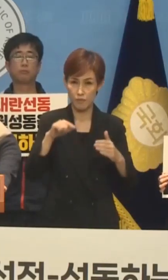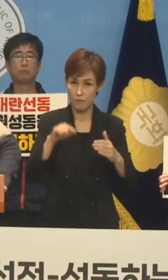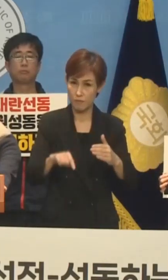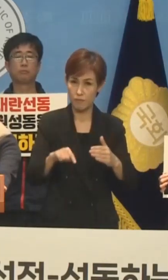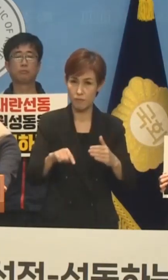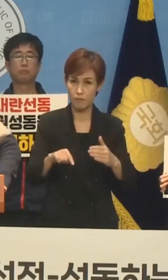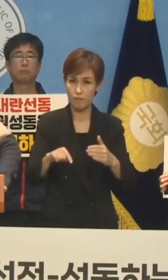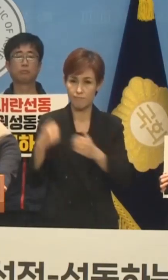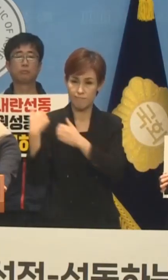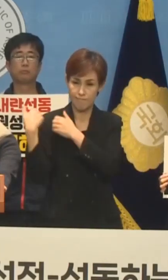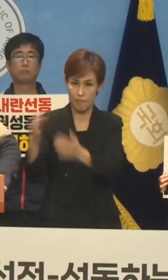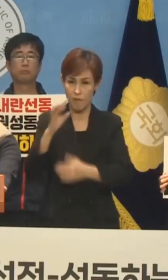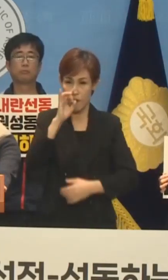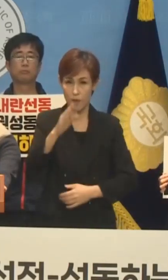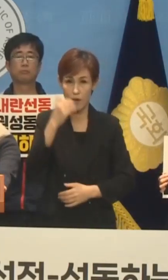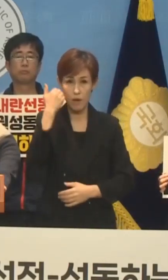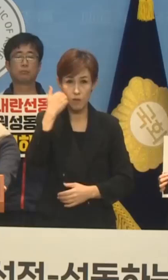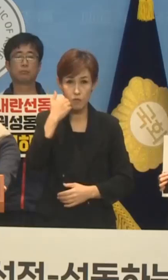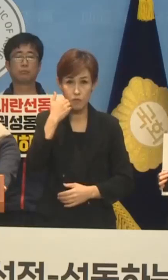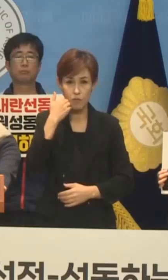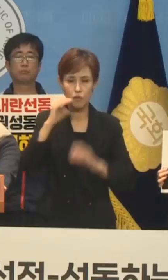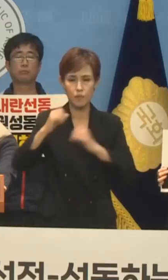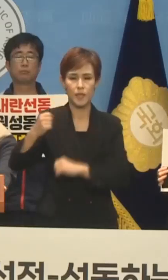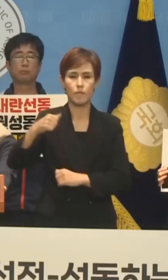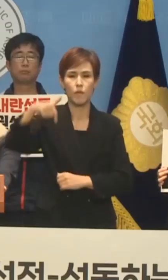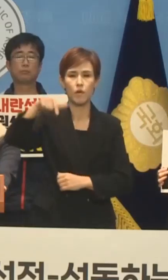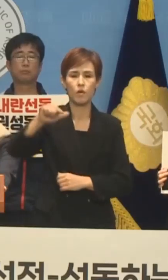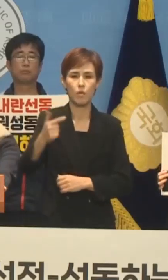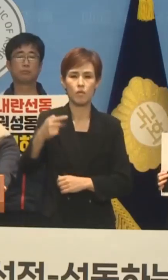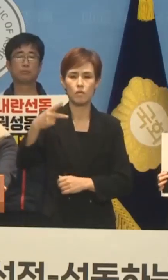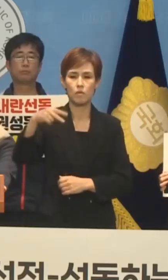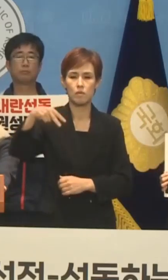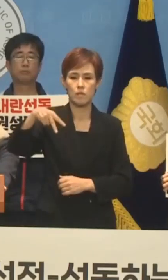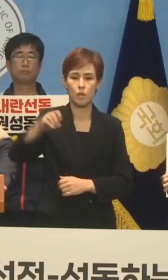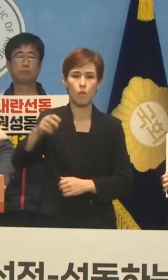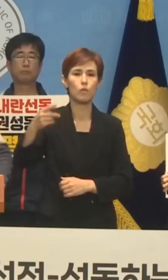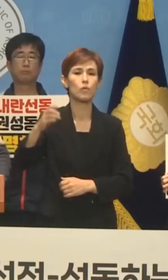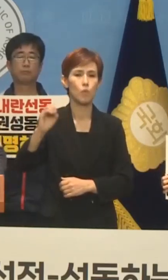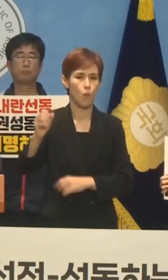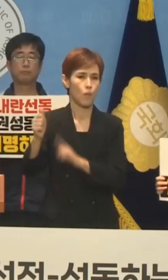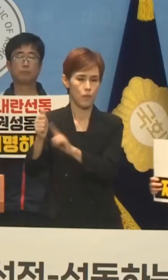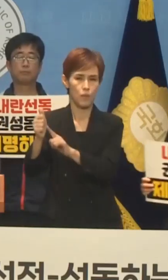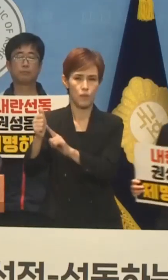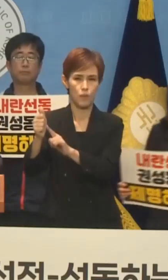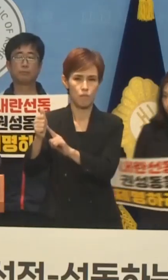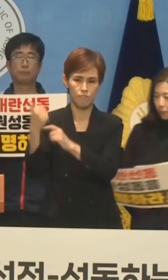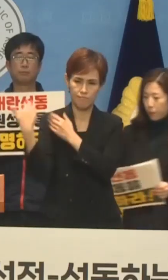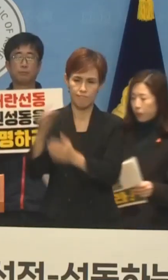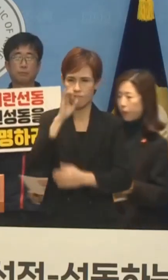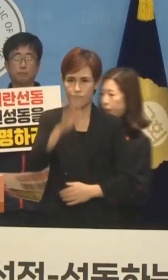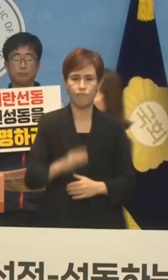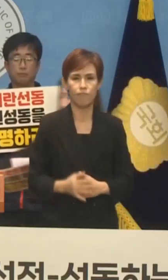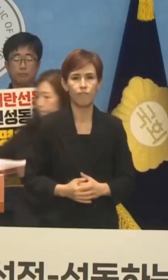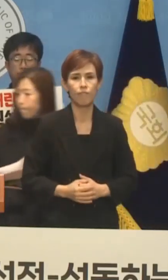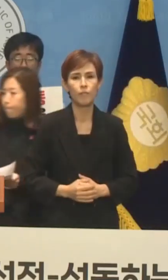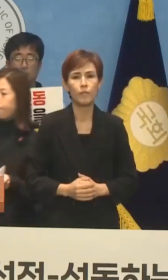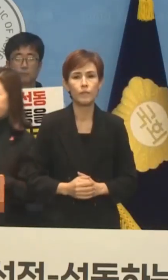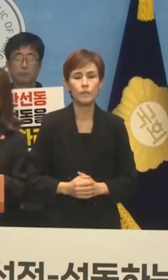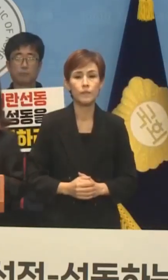결코 간과해선 안 될 자가 국민의힘 권성동 원내대표다.